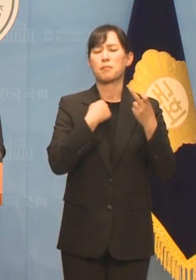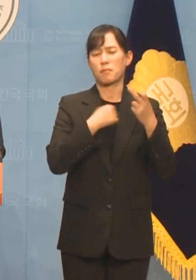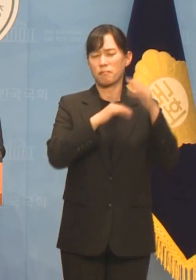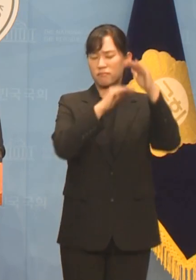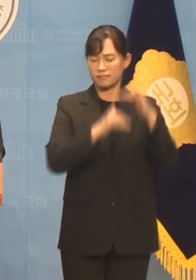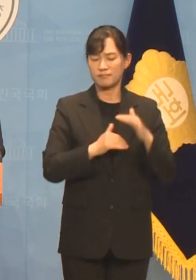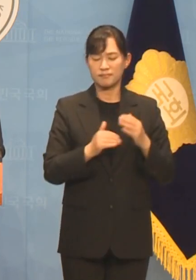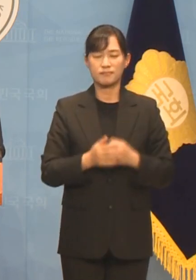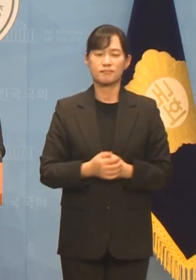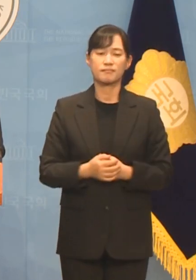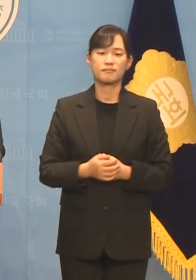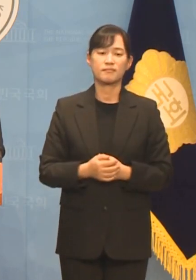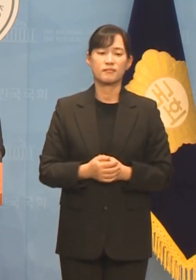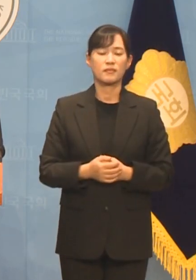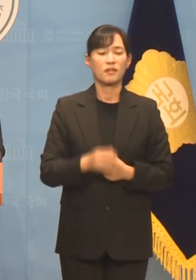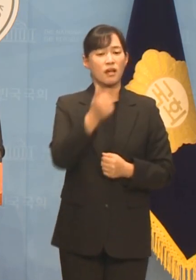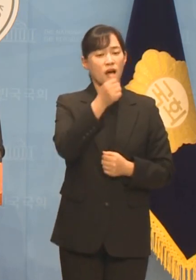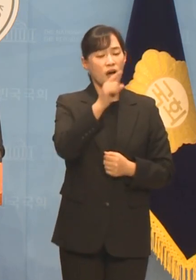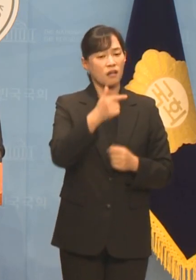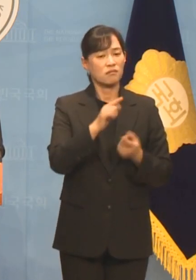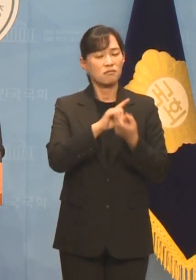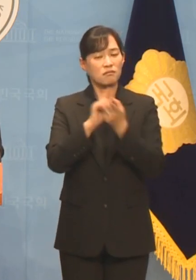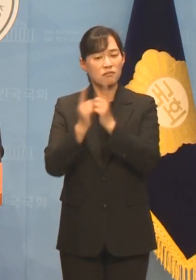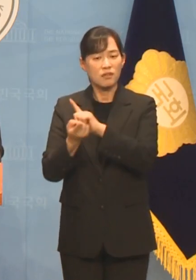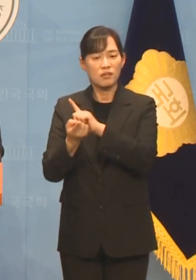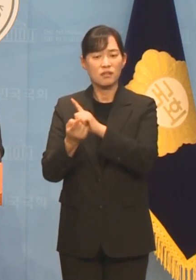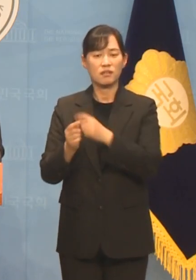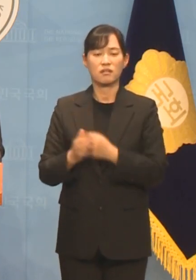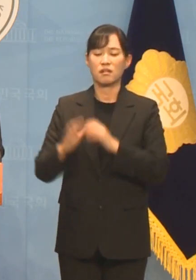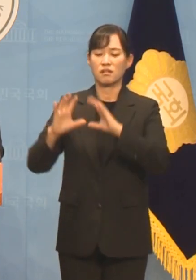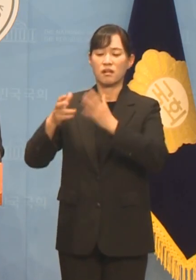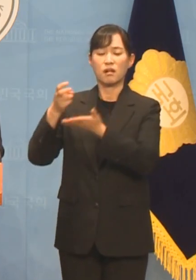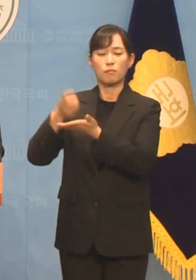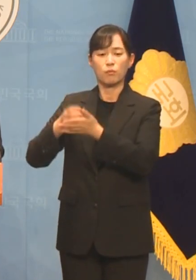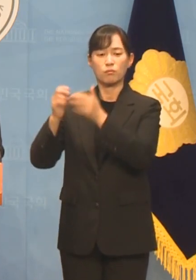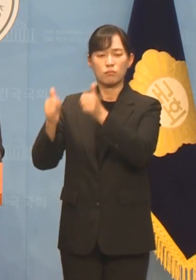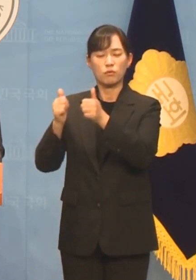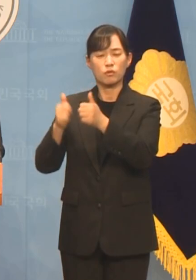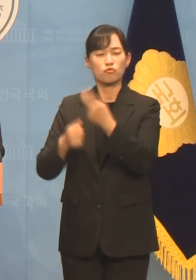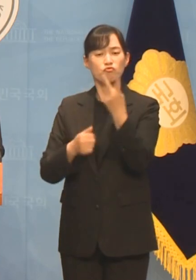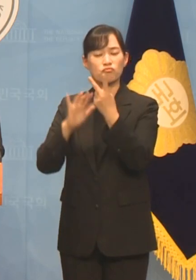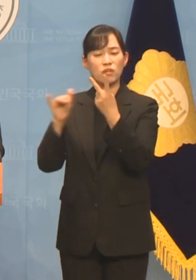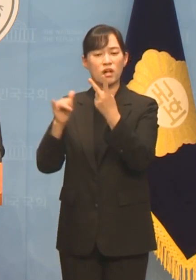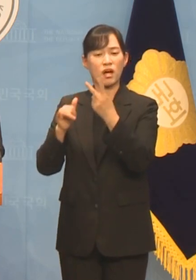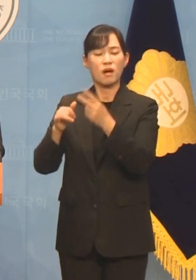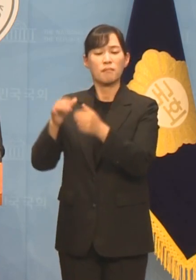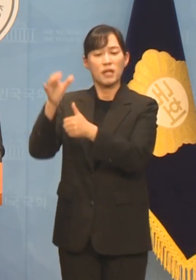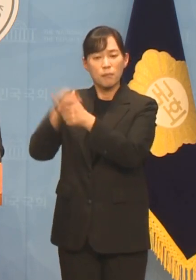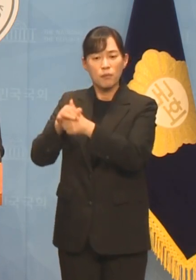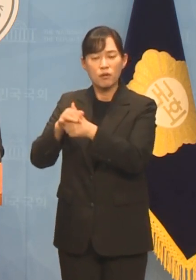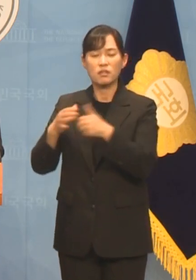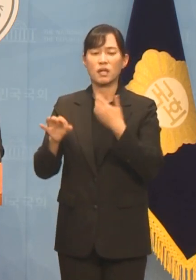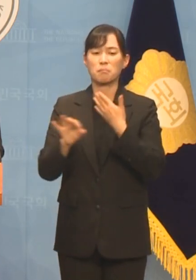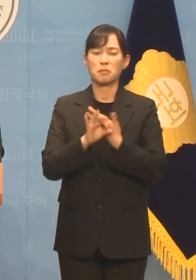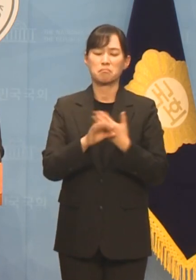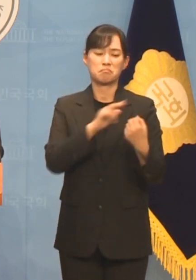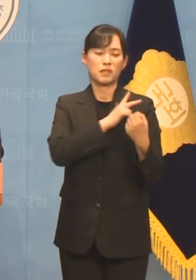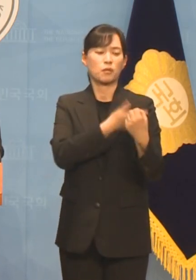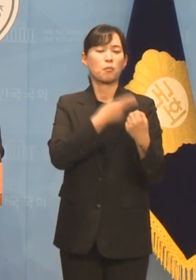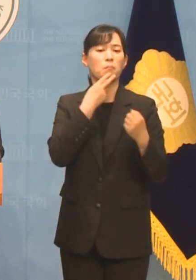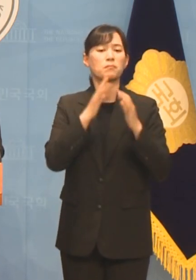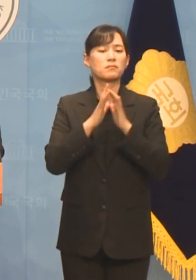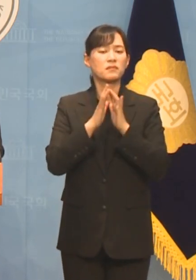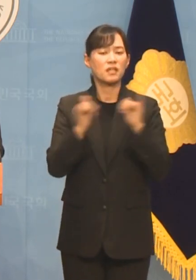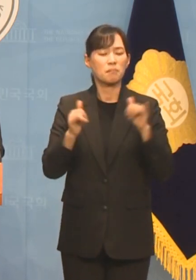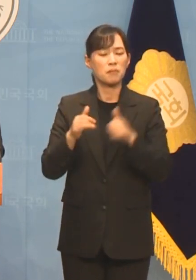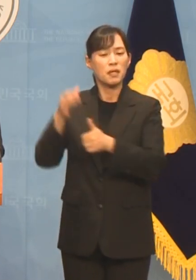합니다. 한덕수 권한대행이 헌법재판관 2명을 임명한다면 그것은 무자격자에 의한